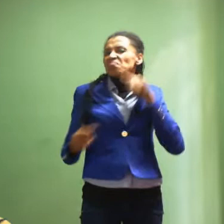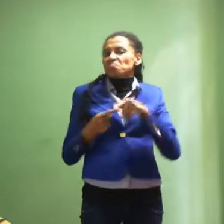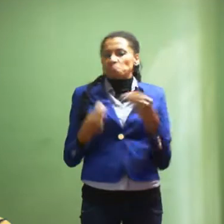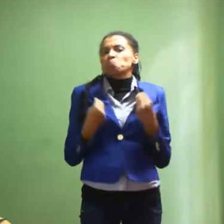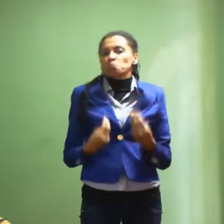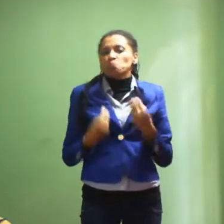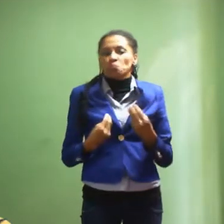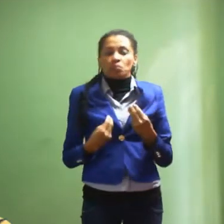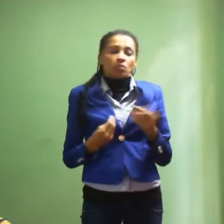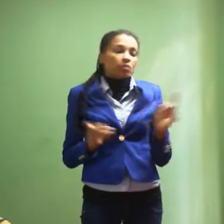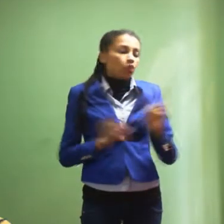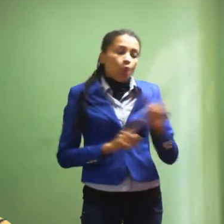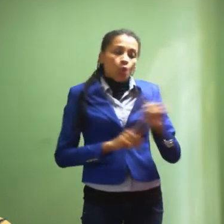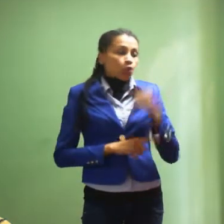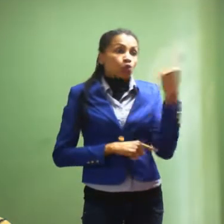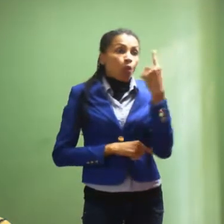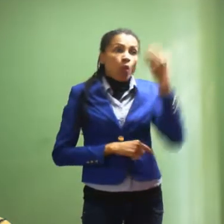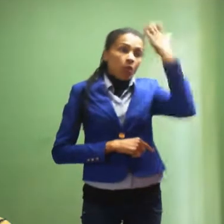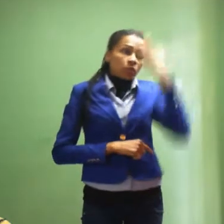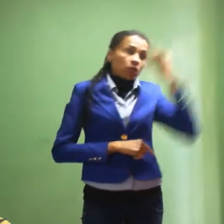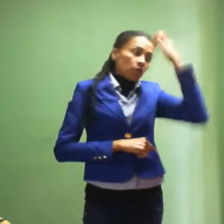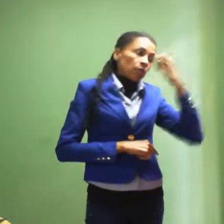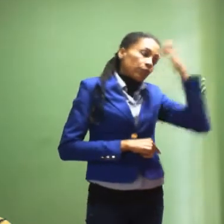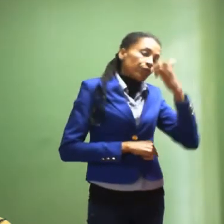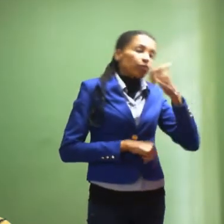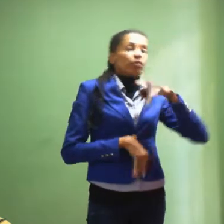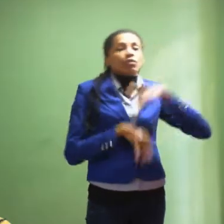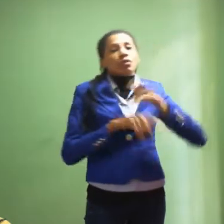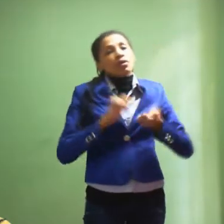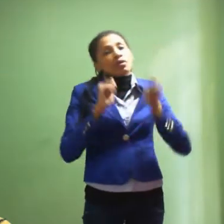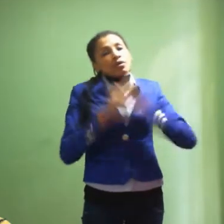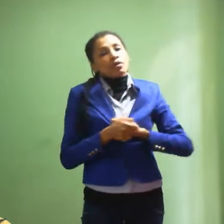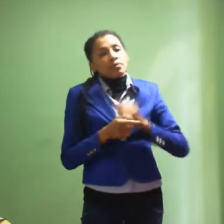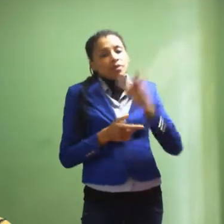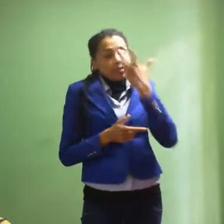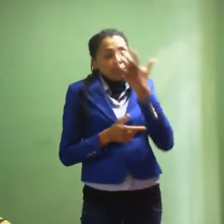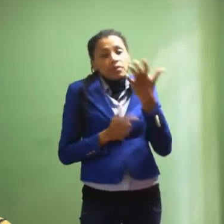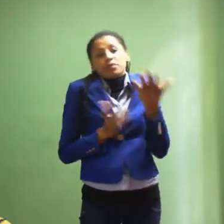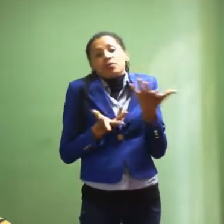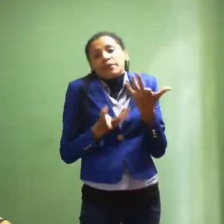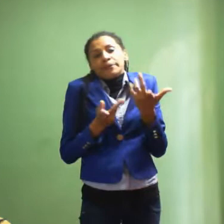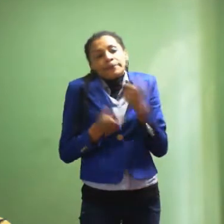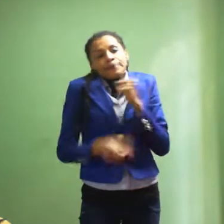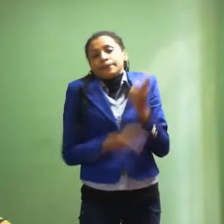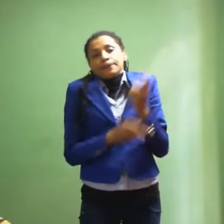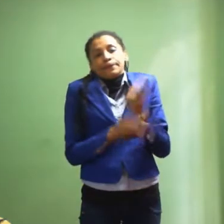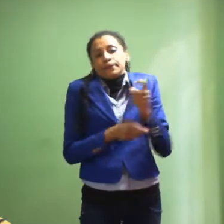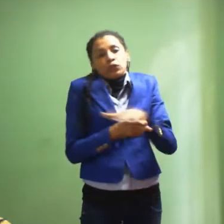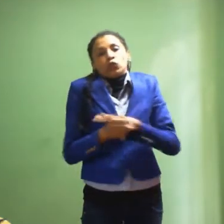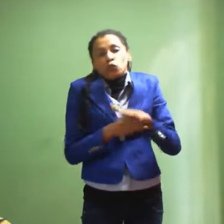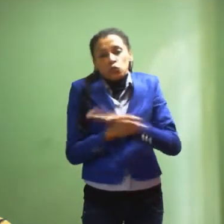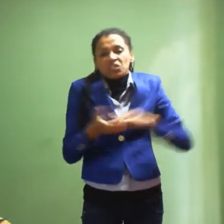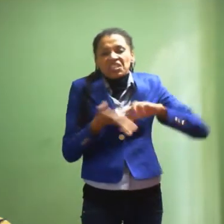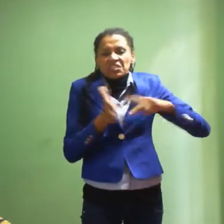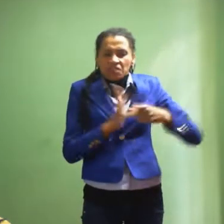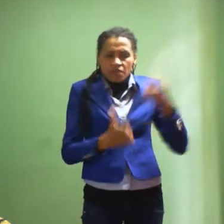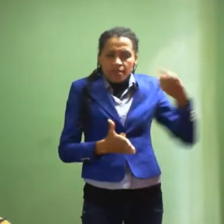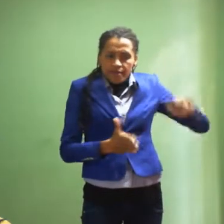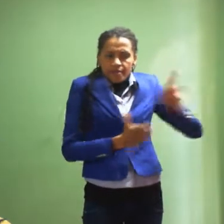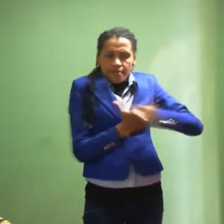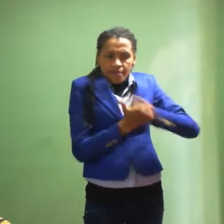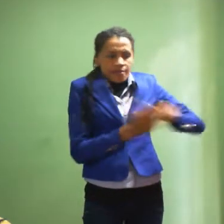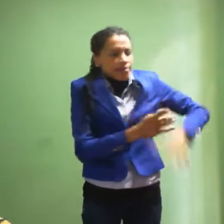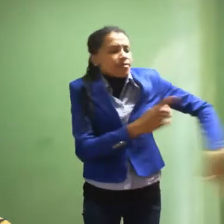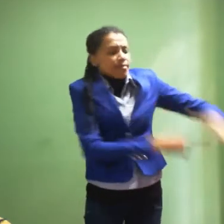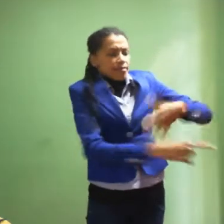un instrumento de evaluación, nos toca ir reevaluando la idea, porque si no nos saldríamos de eso que hablábamos antes, de lo significativo, de lo